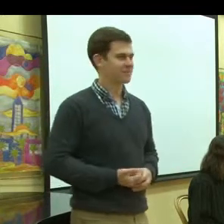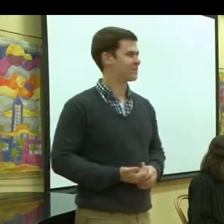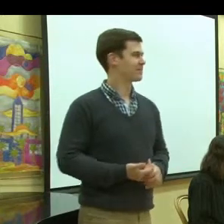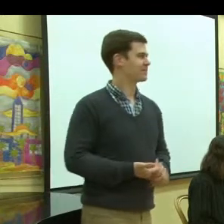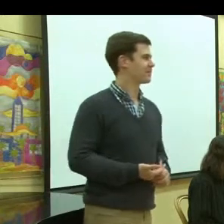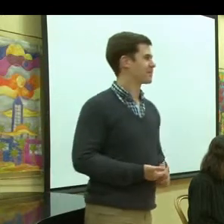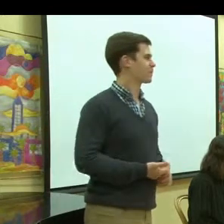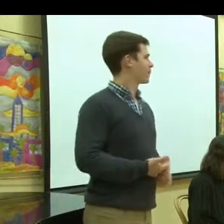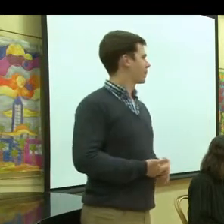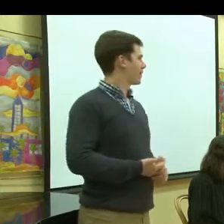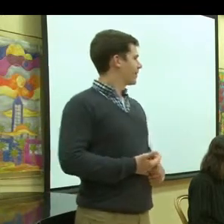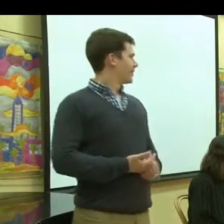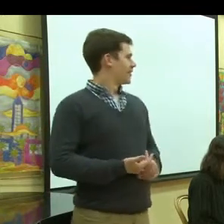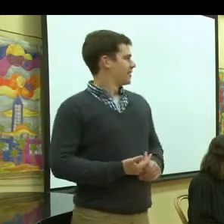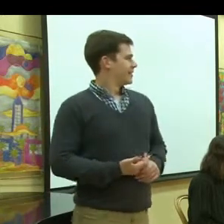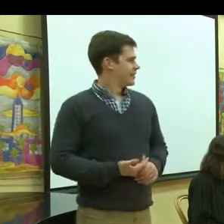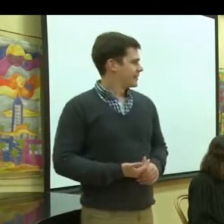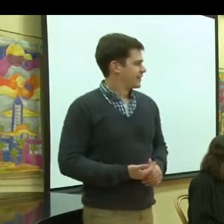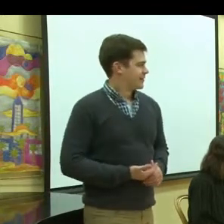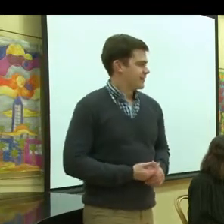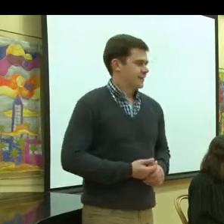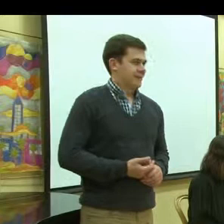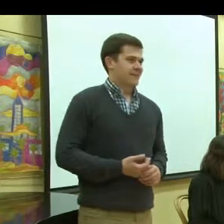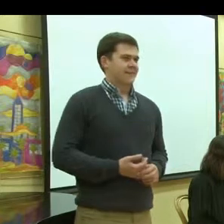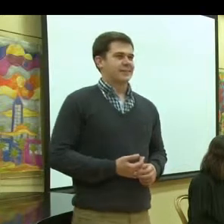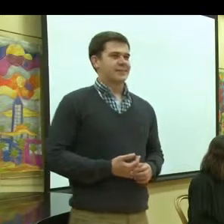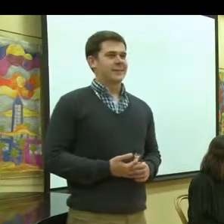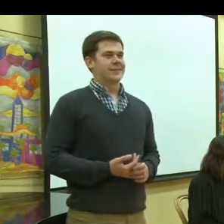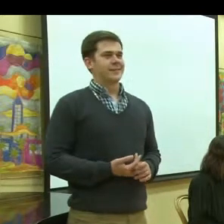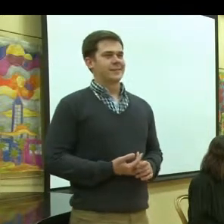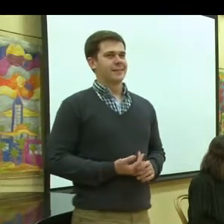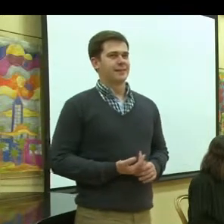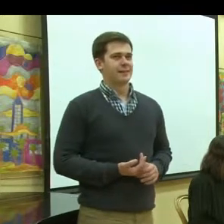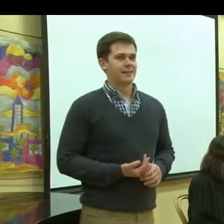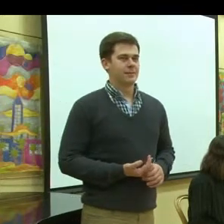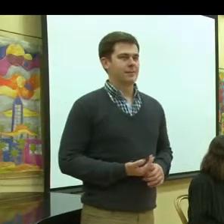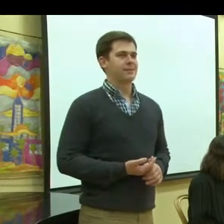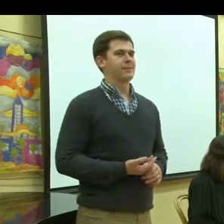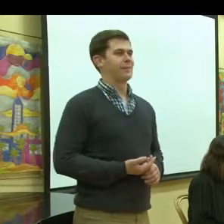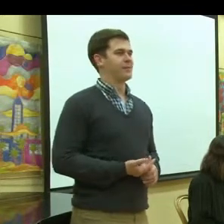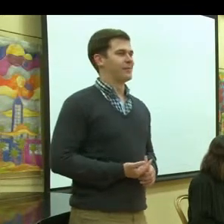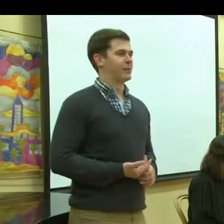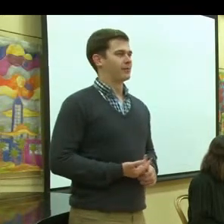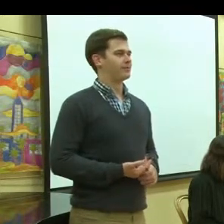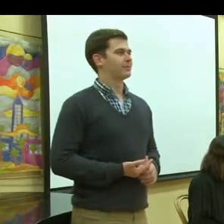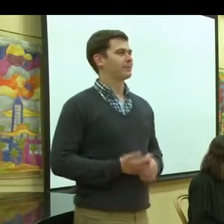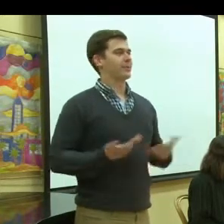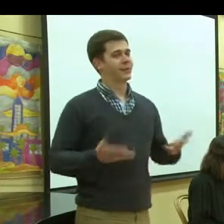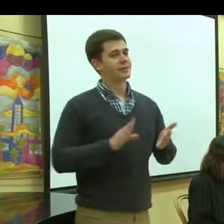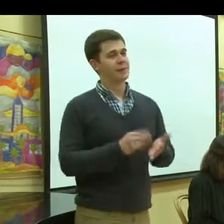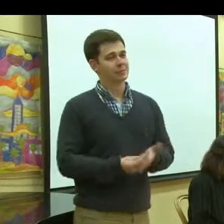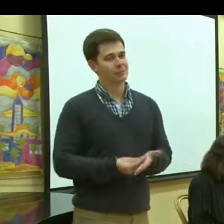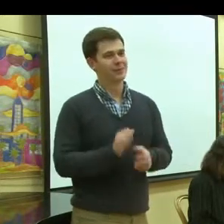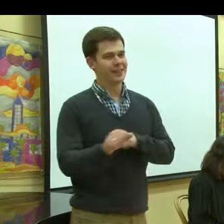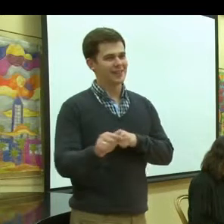día, por ejemplo, que la mujer diga, bueno, yo dejo que mi marido me conduzca. Więc mam właśnie, no va a ser que me caiga. Na przykład